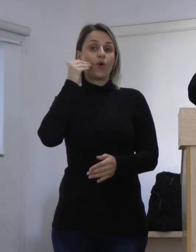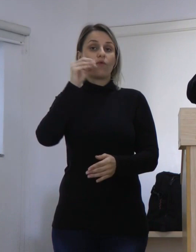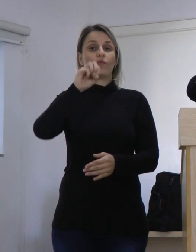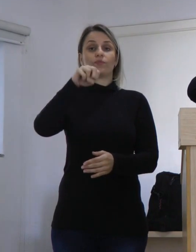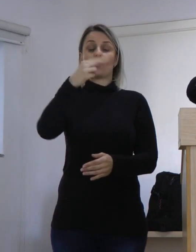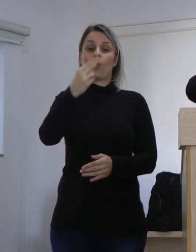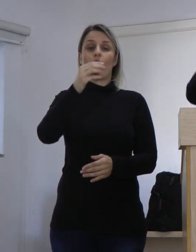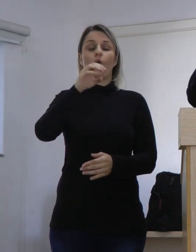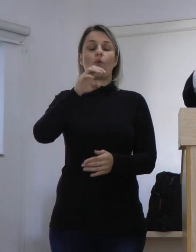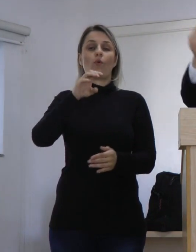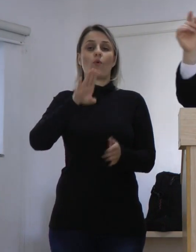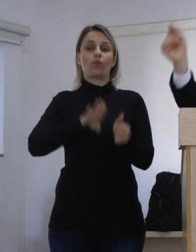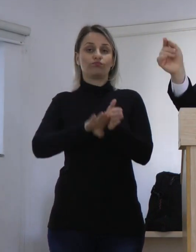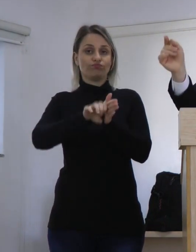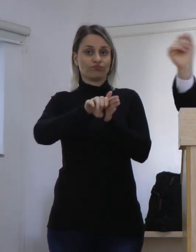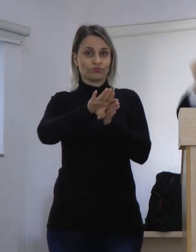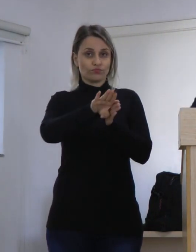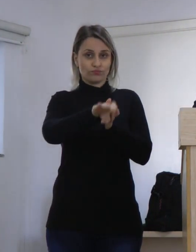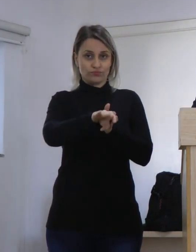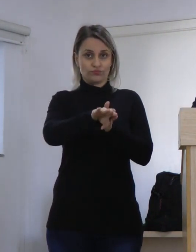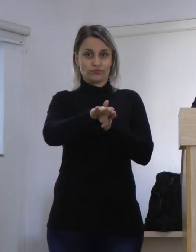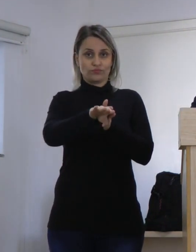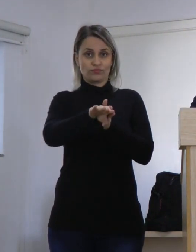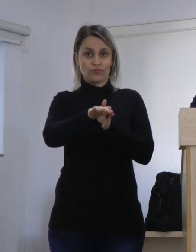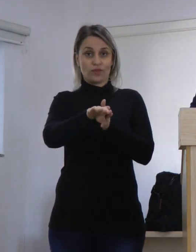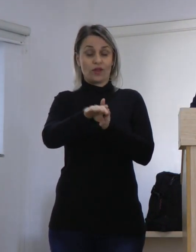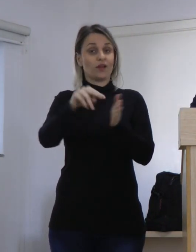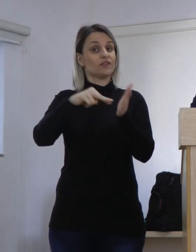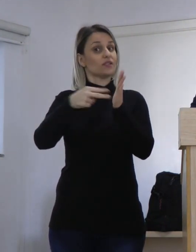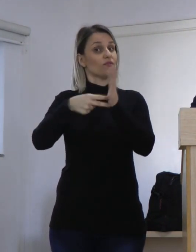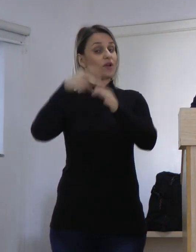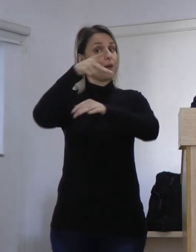tá, pessoal? Não é necessariamente sofrimento.